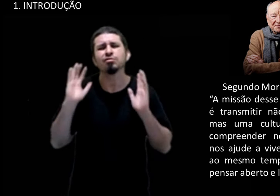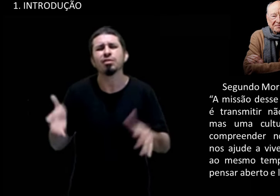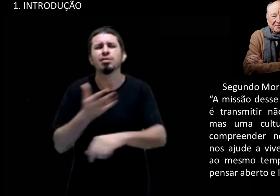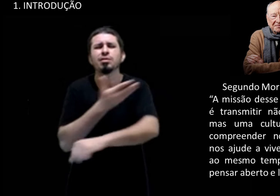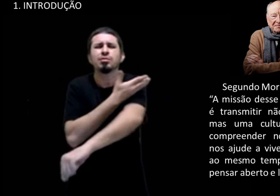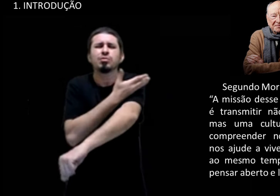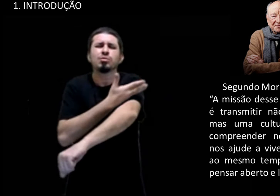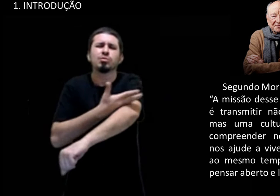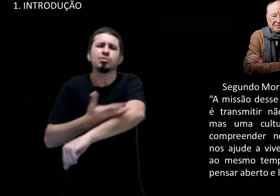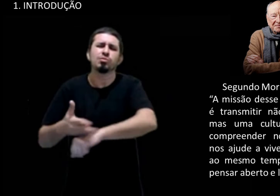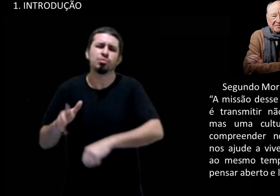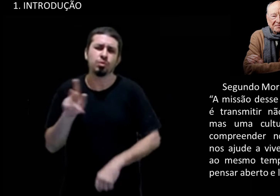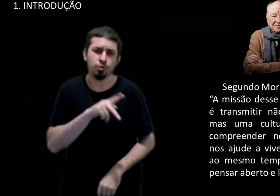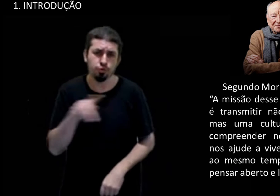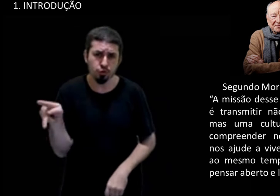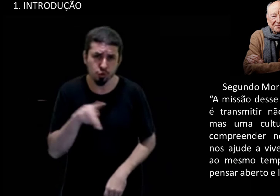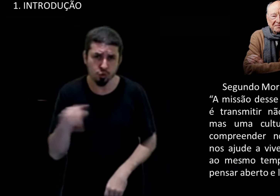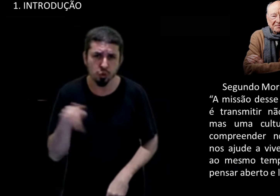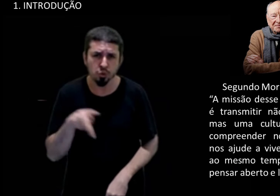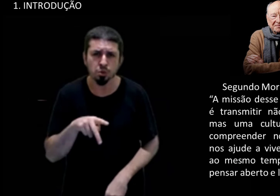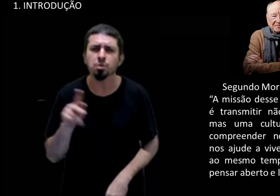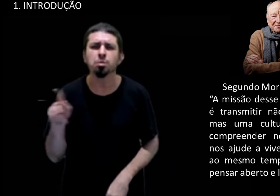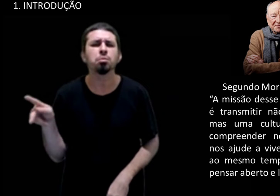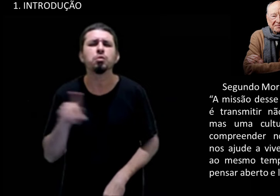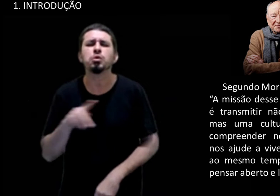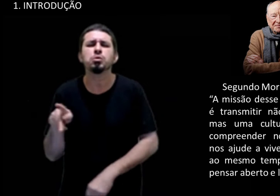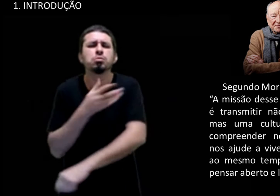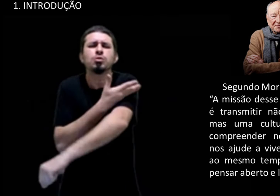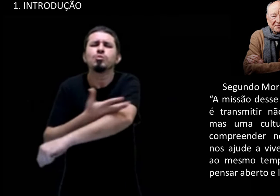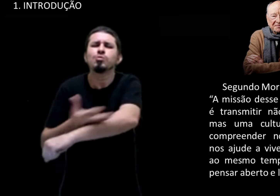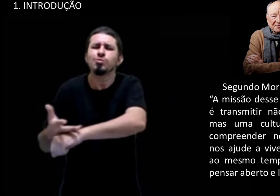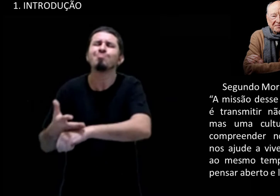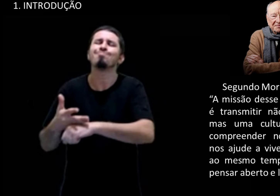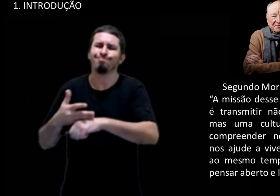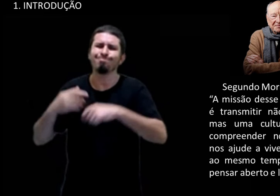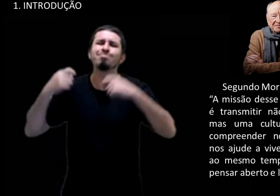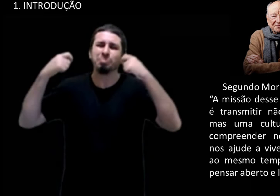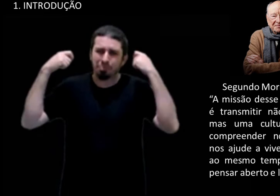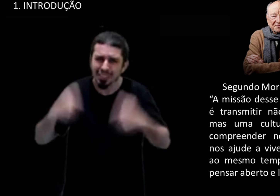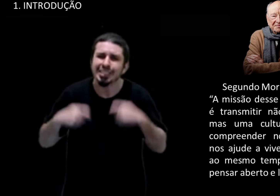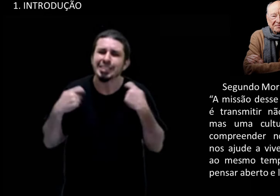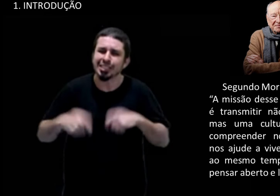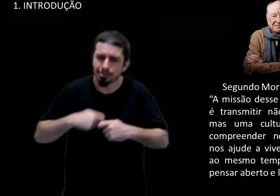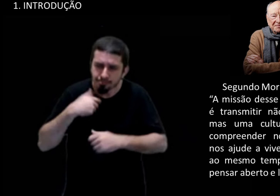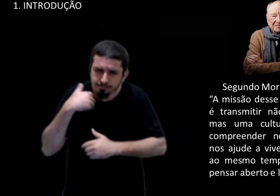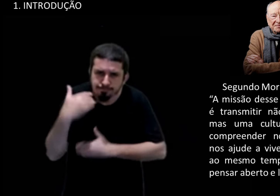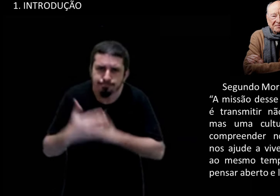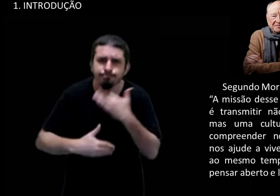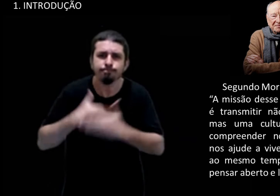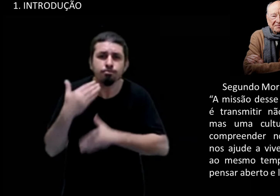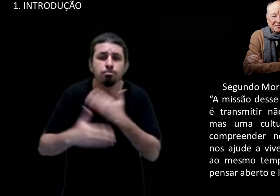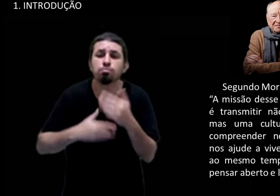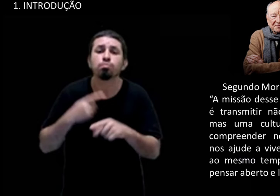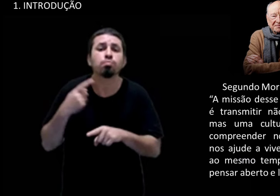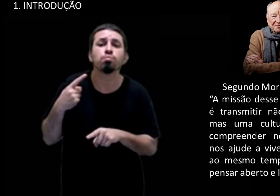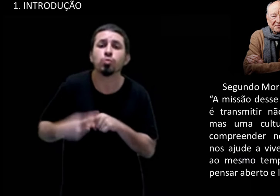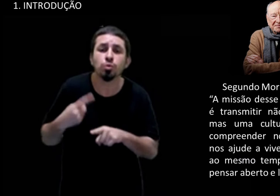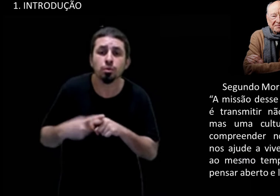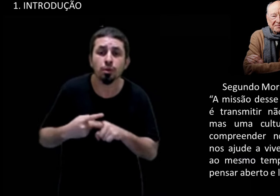já incorporados por parte dos docentes. Hábitos que, entendemos, precisam ser superados, pois a